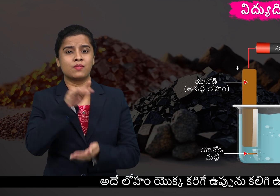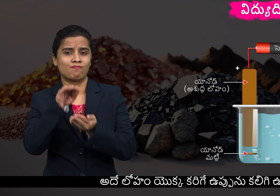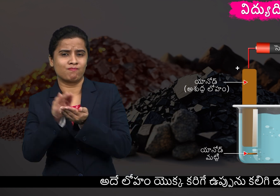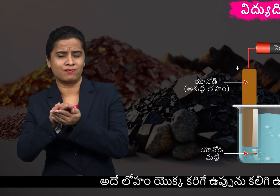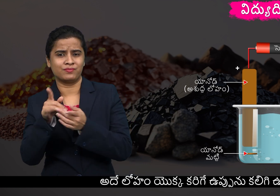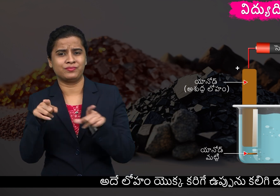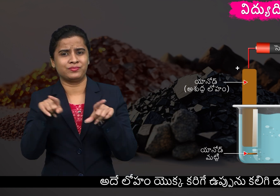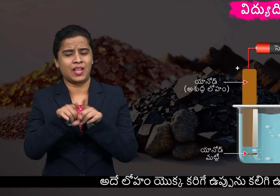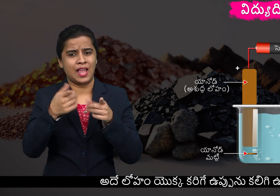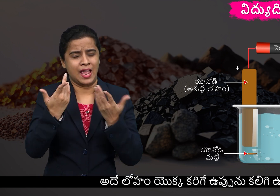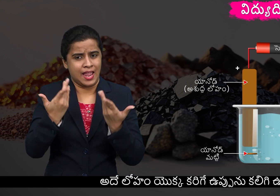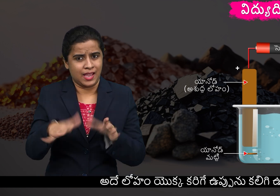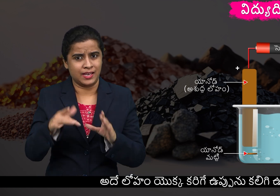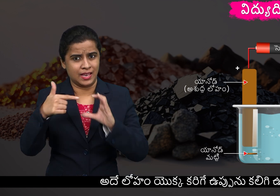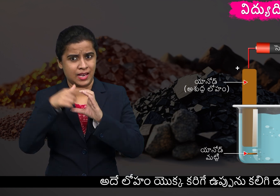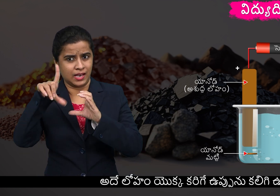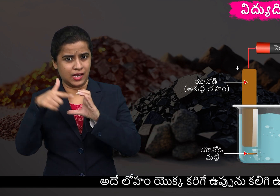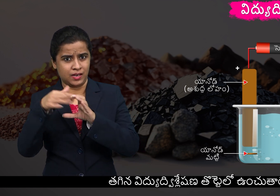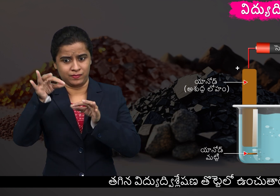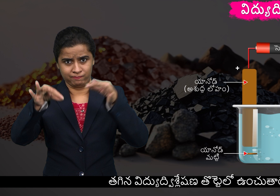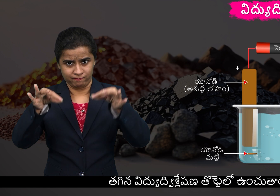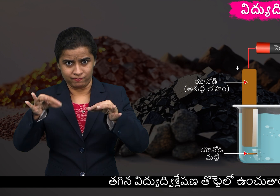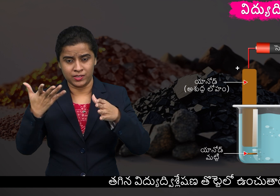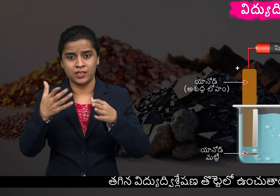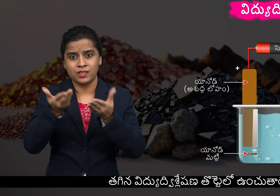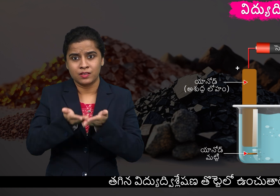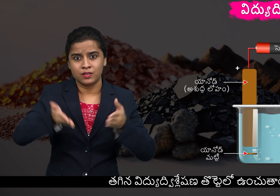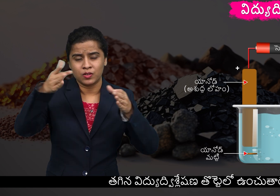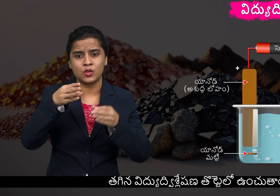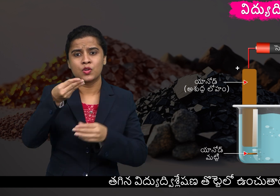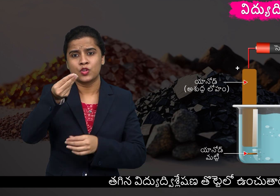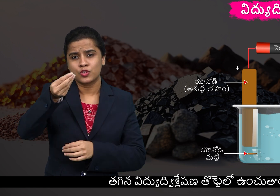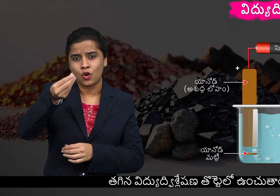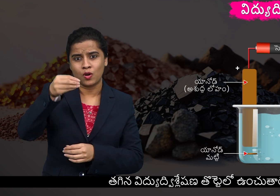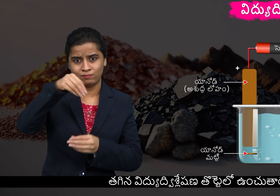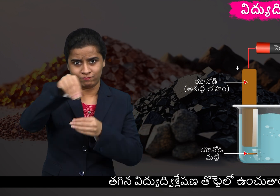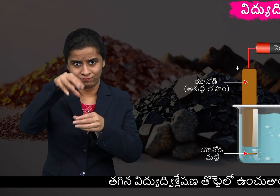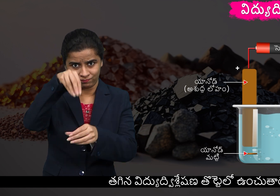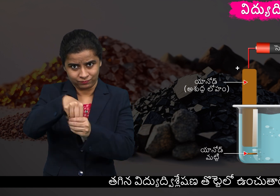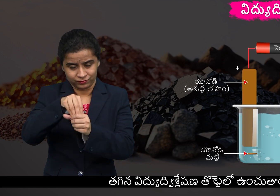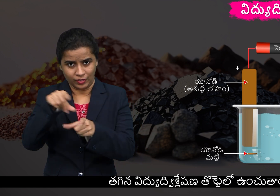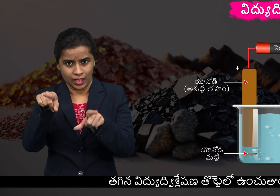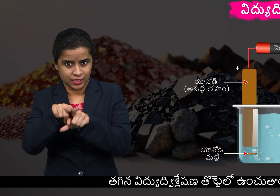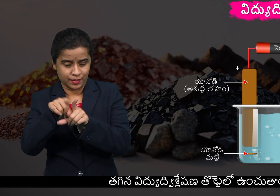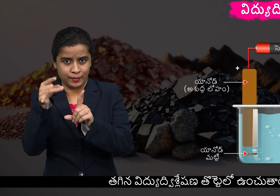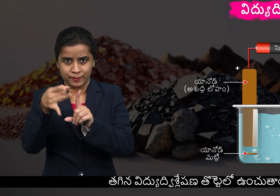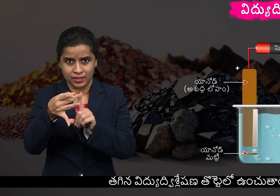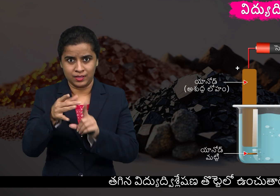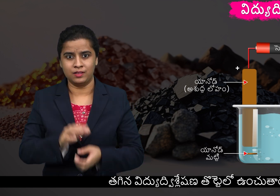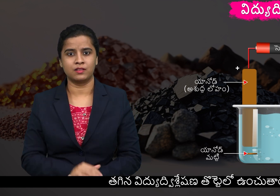అదే లోహం యొక్క కరిగే ఉప్పును కలిగి ఉన్న తగిన విద్యుద్విశ్లేషణ తొట్టెలో ఉంచుతారు.